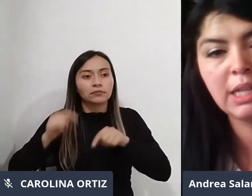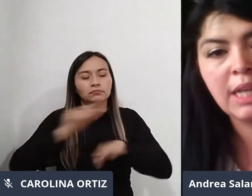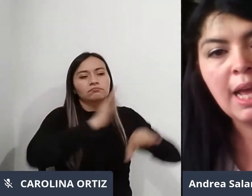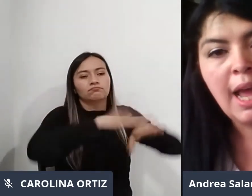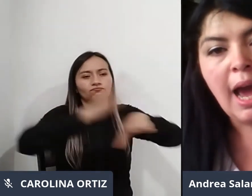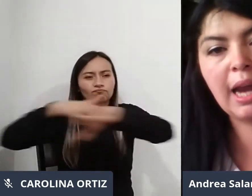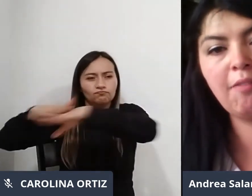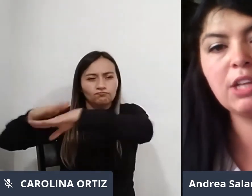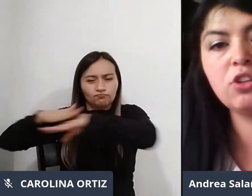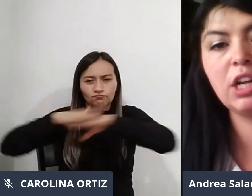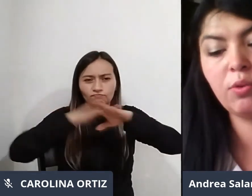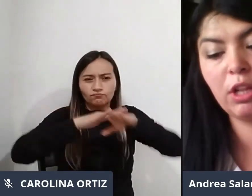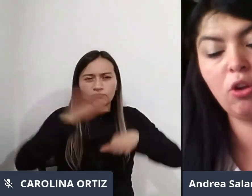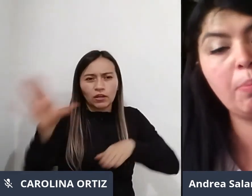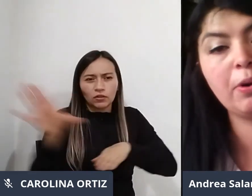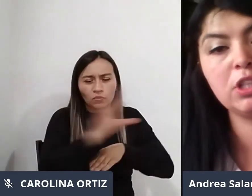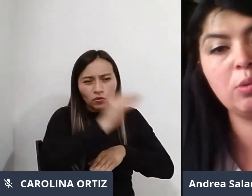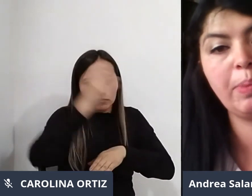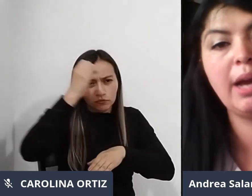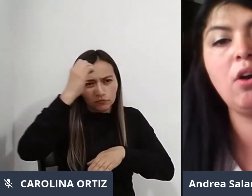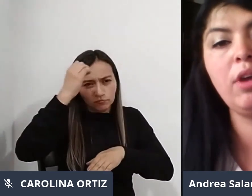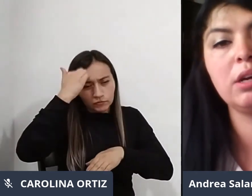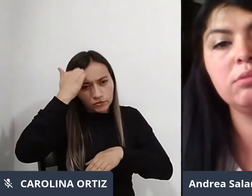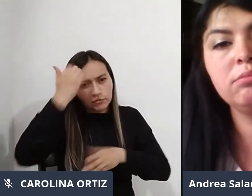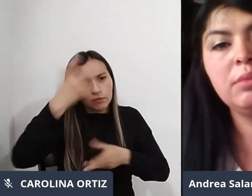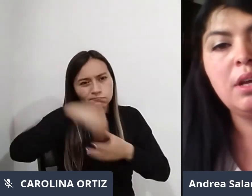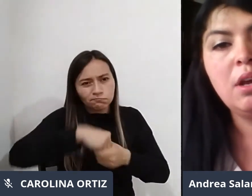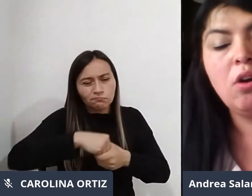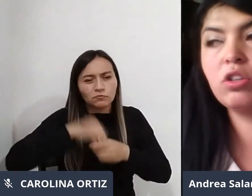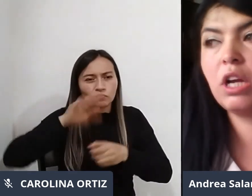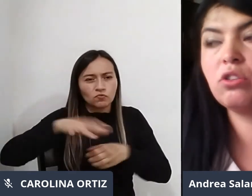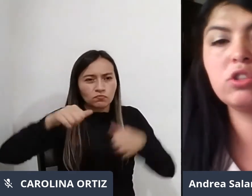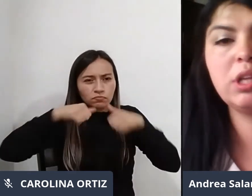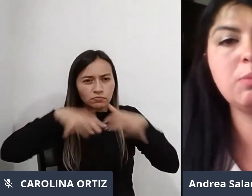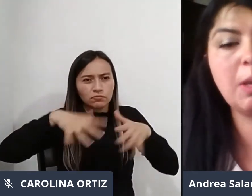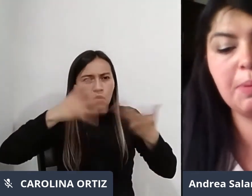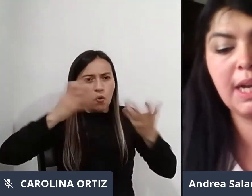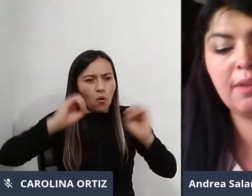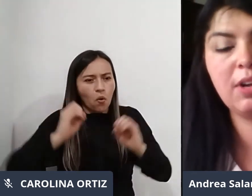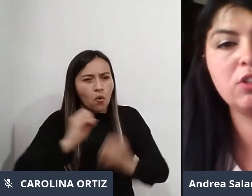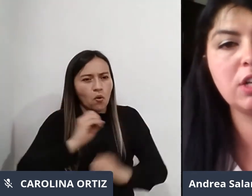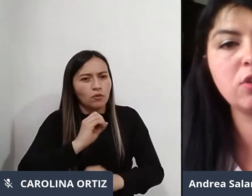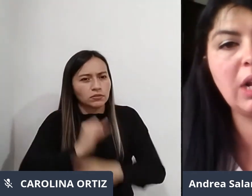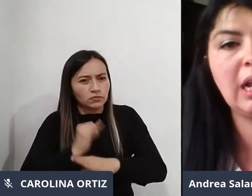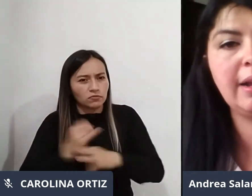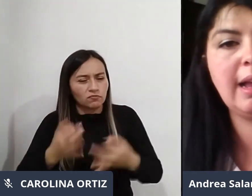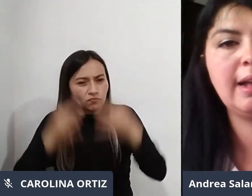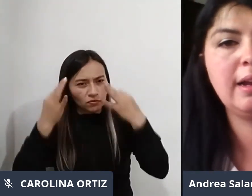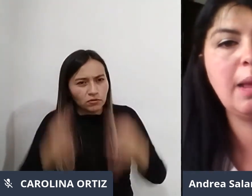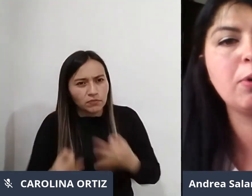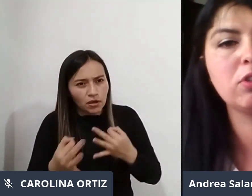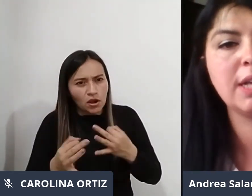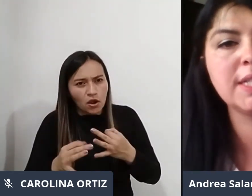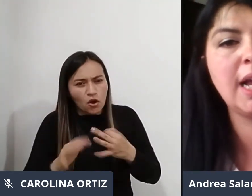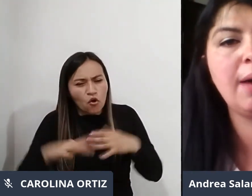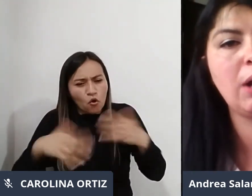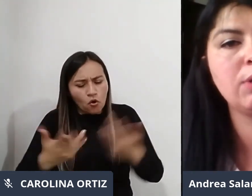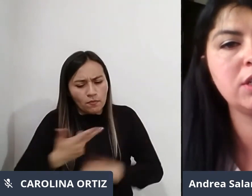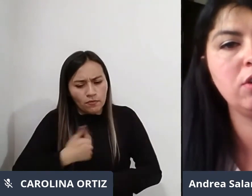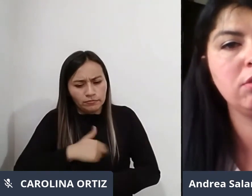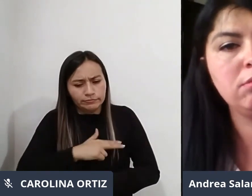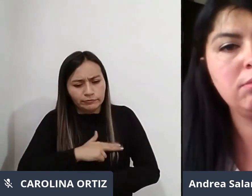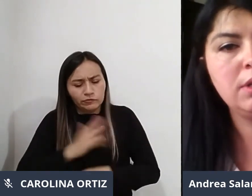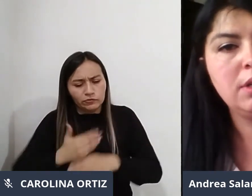instituciones formales a reflexionar sobre todo el proceso pedagógico. O sea, nosotros tenemos que empezar a reflexionar sobre la importancia